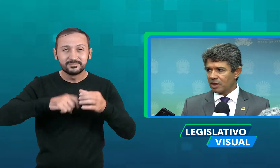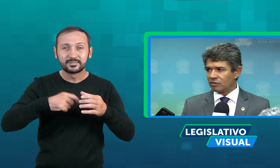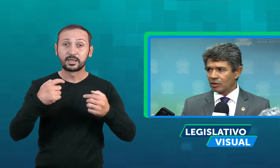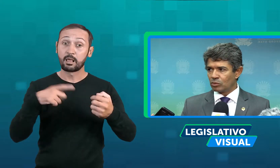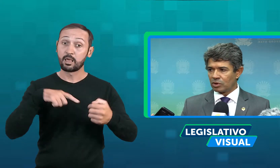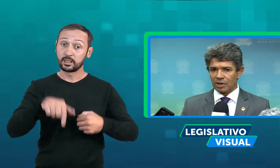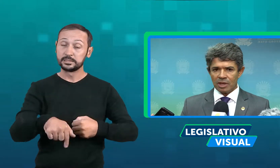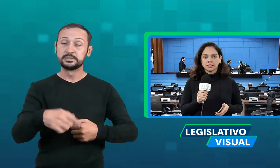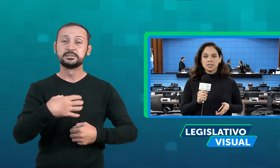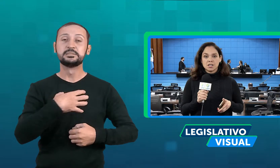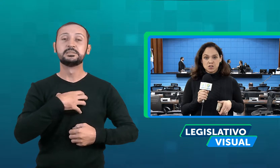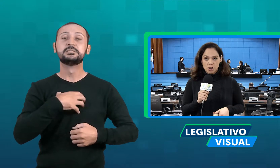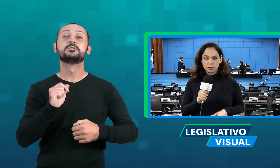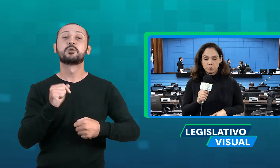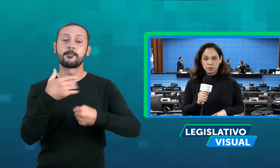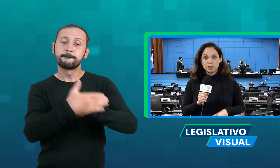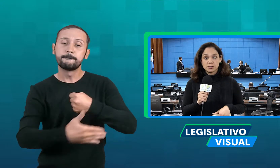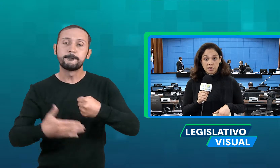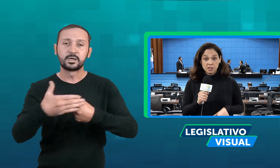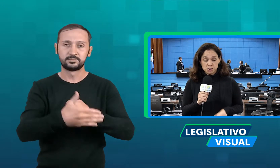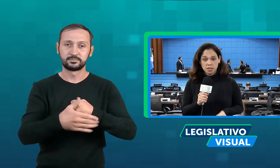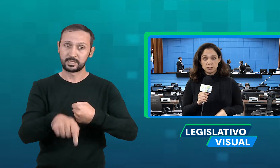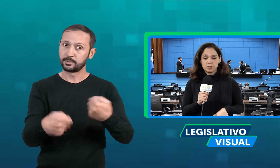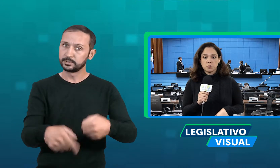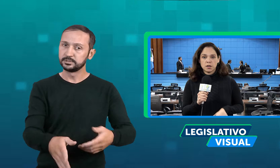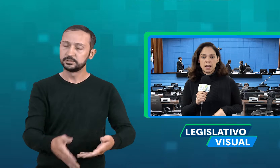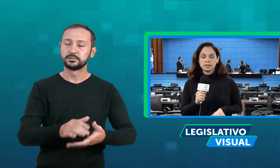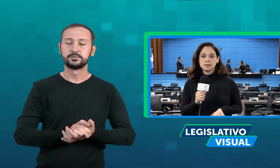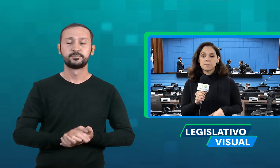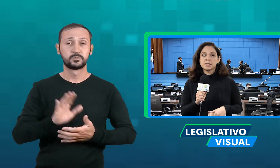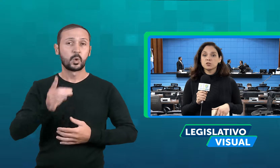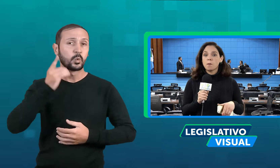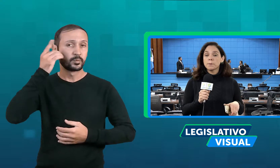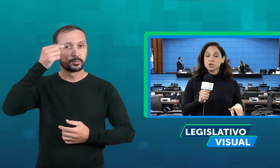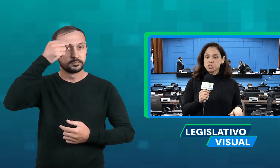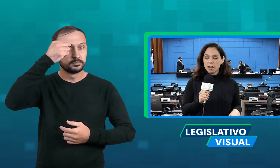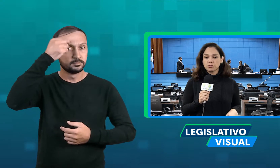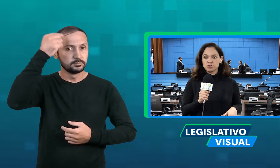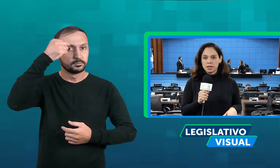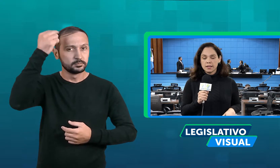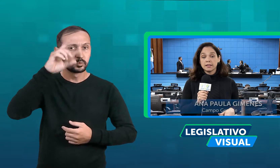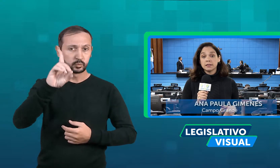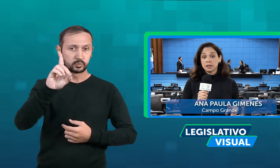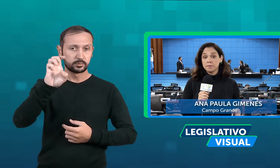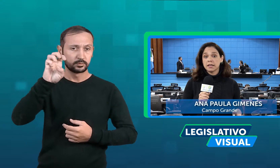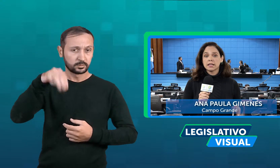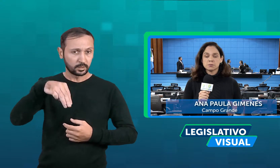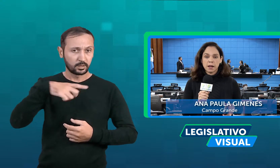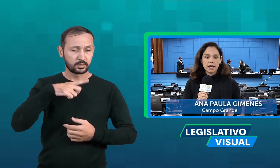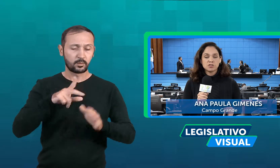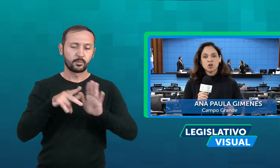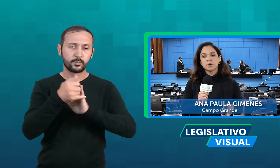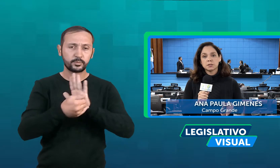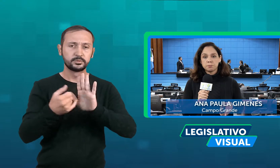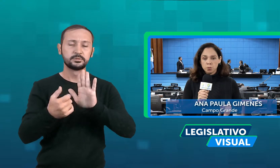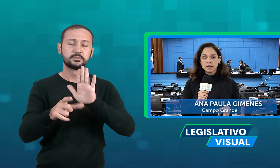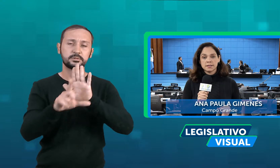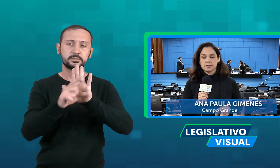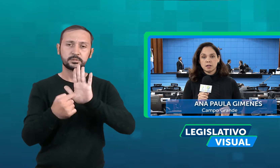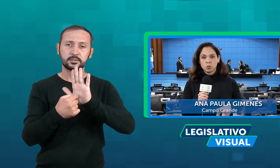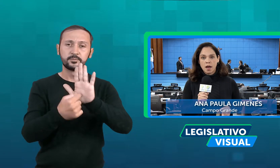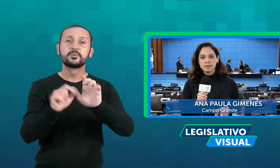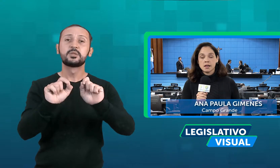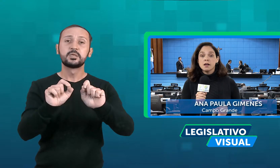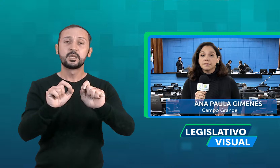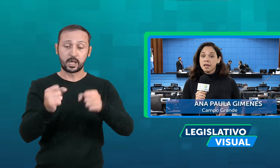é merecedora. Já o deputado Zé Teixeira, do Democratas, apresentou um projeto de lei que determina que as placas de obras